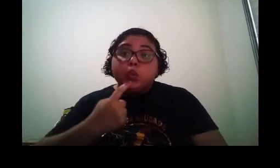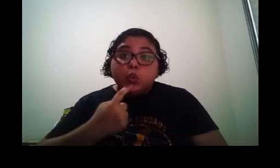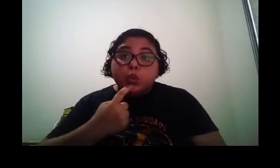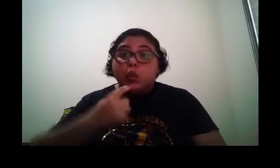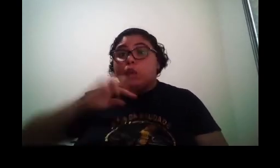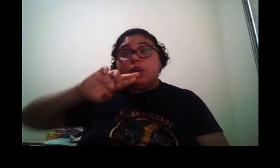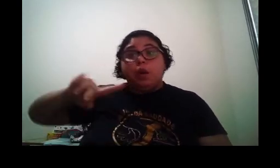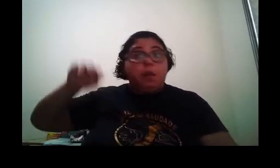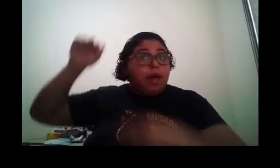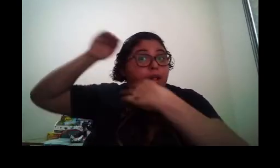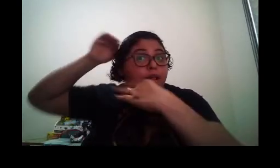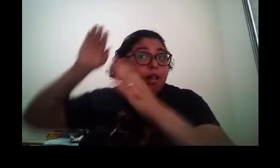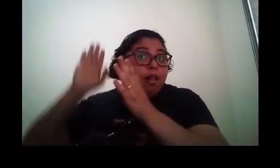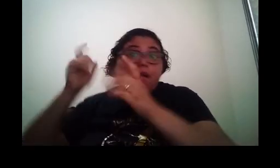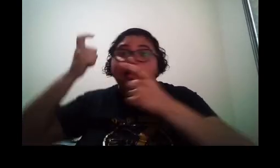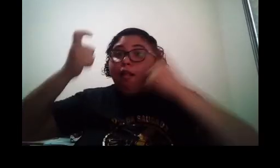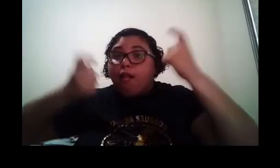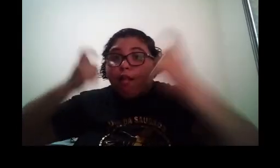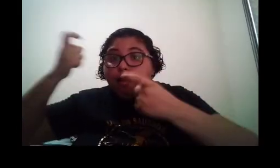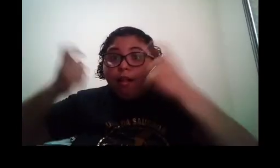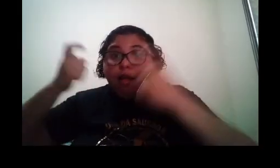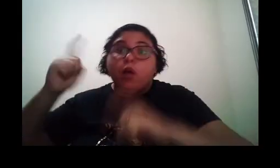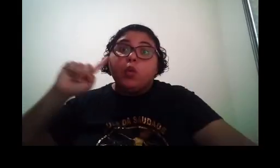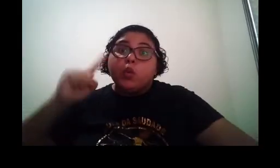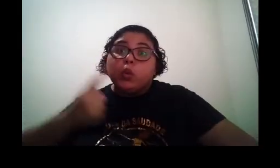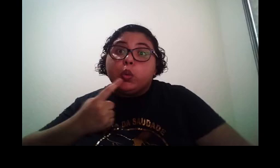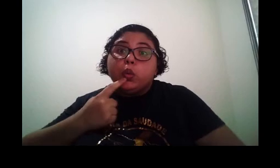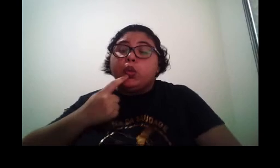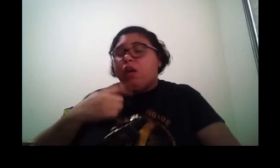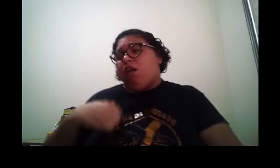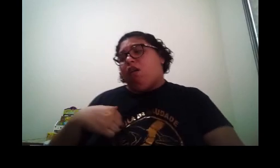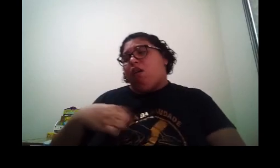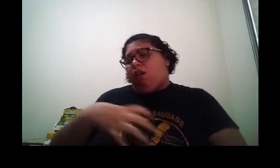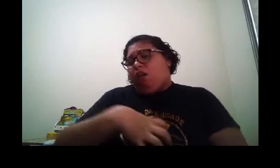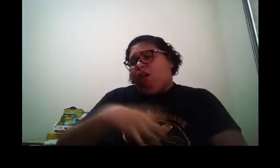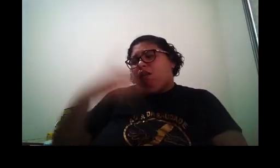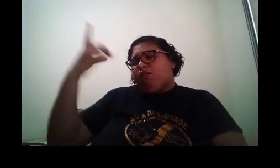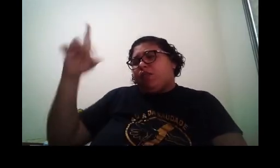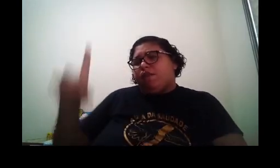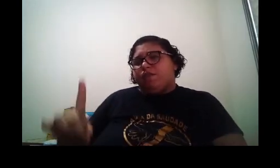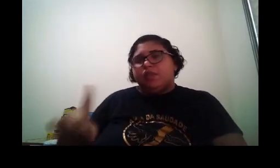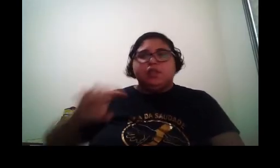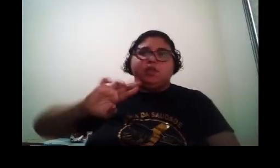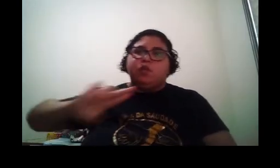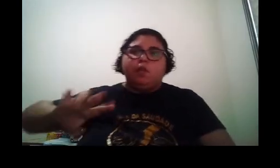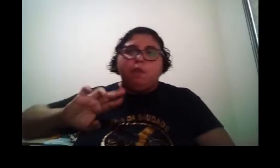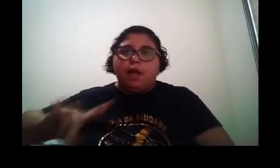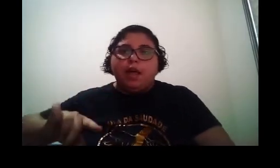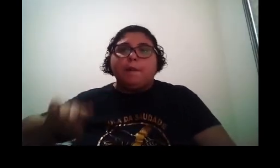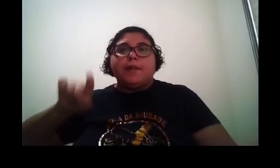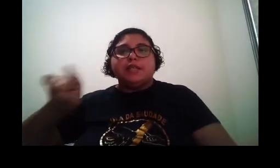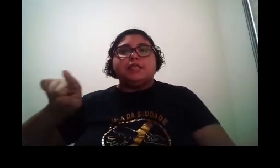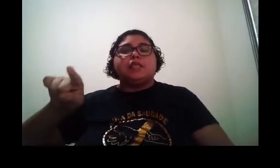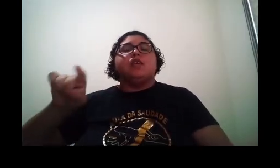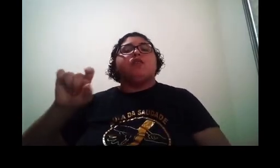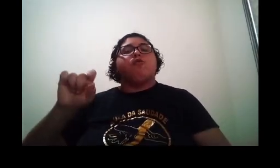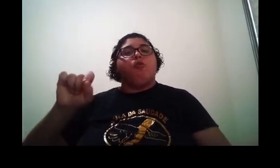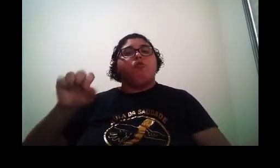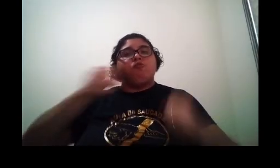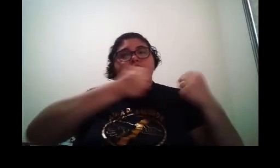forma patológica, enquanto surdez, enquanto deficiente, mas sim enquanto um ser empoderado, né?